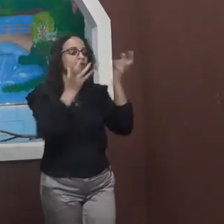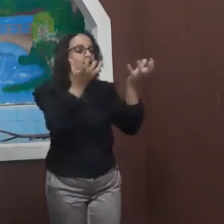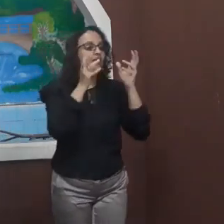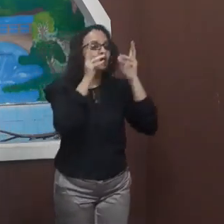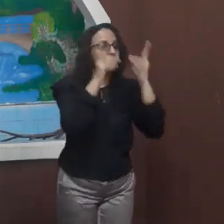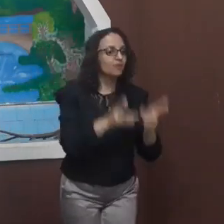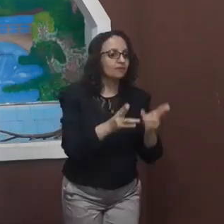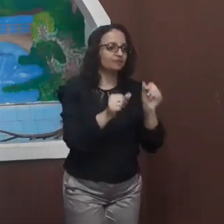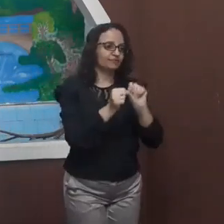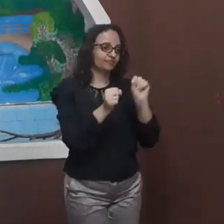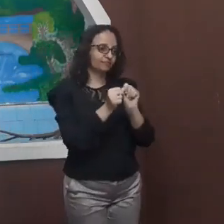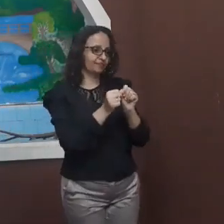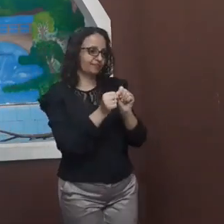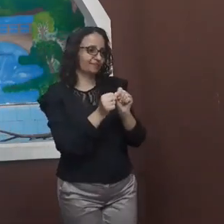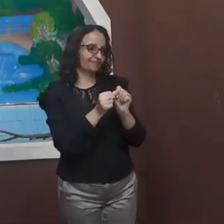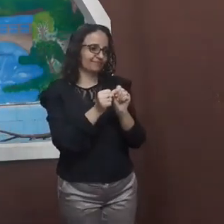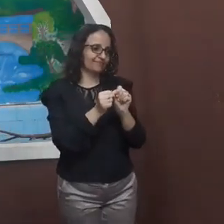diz,